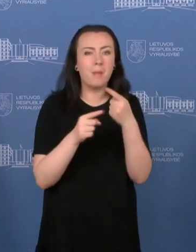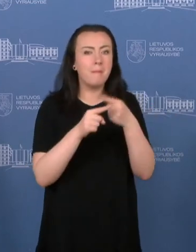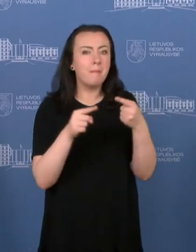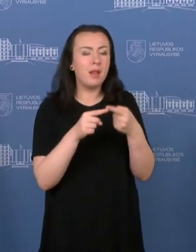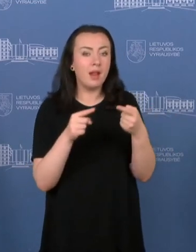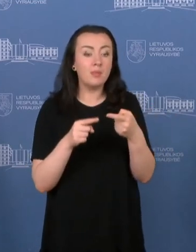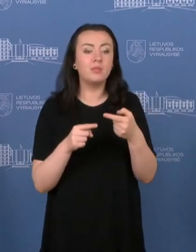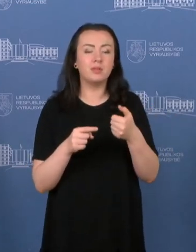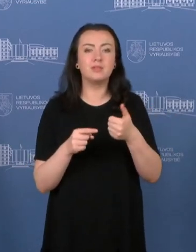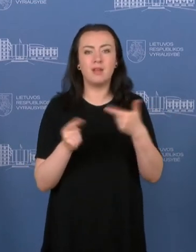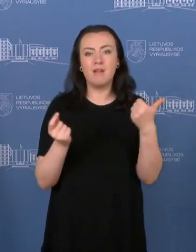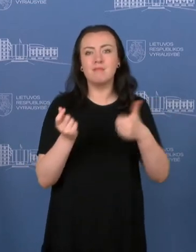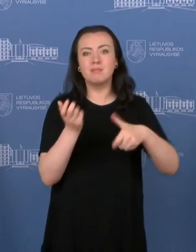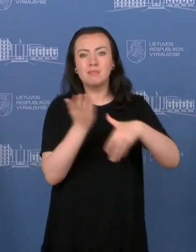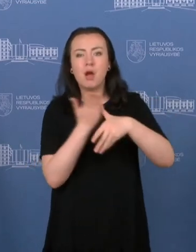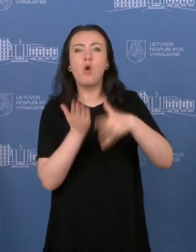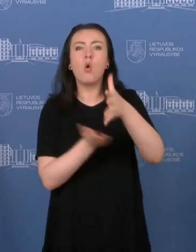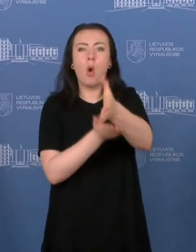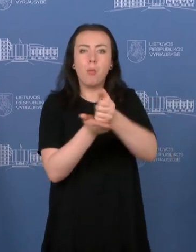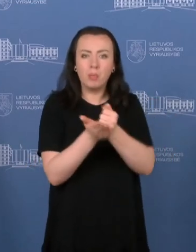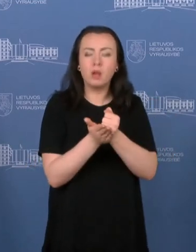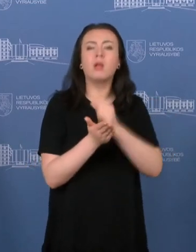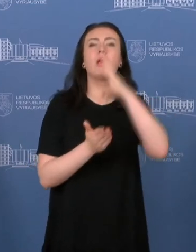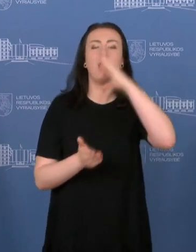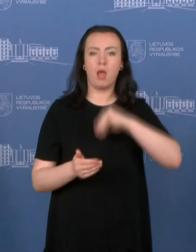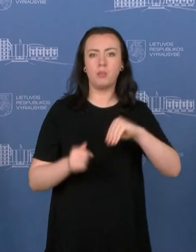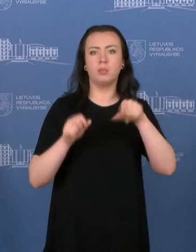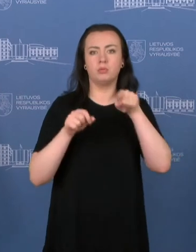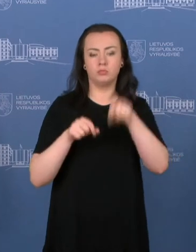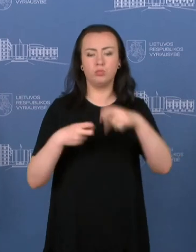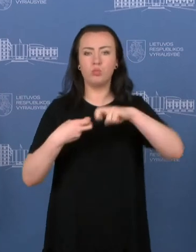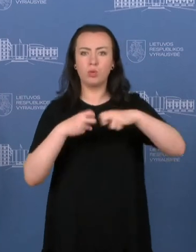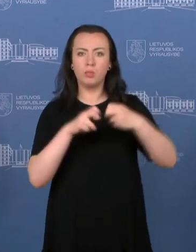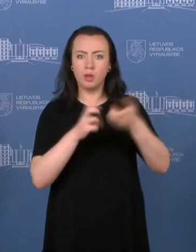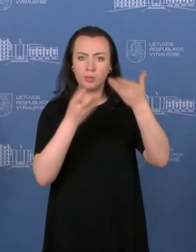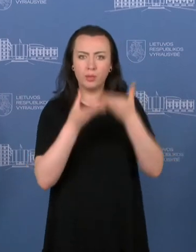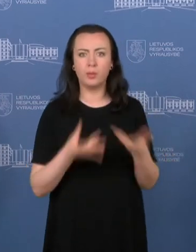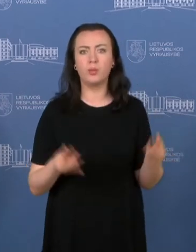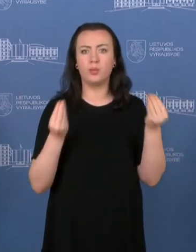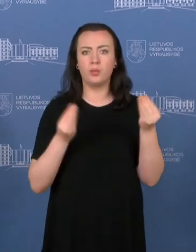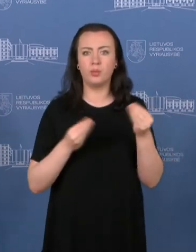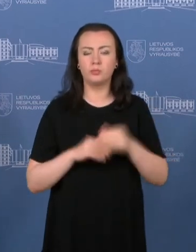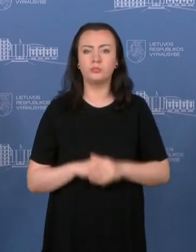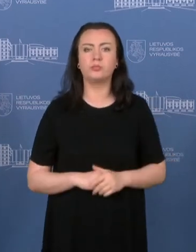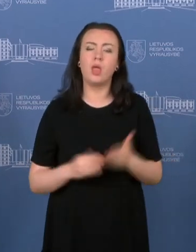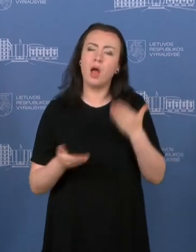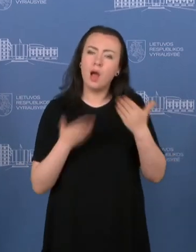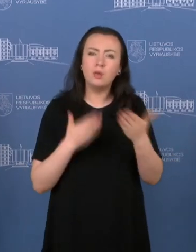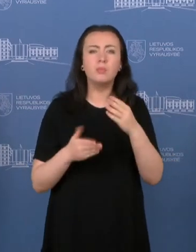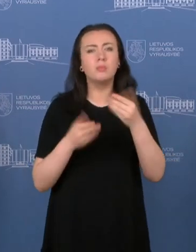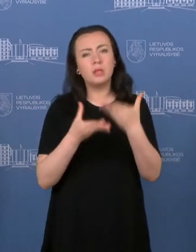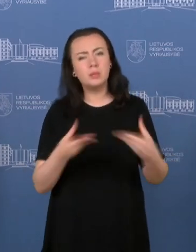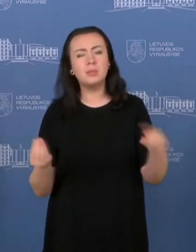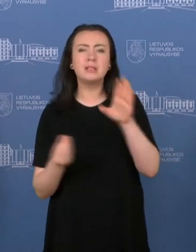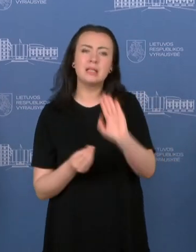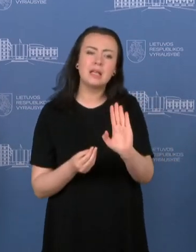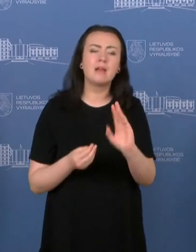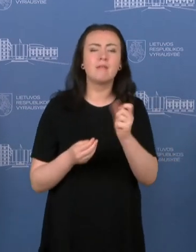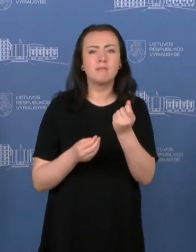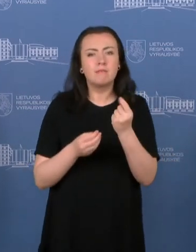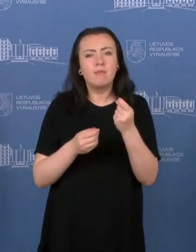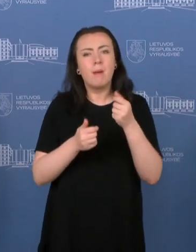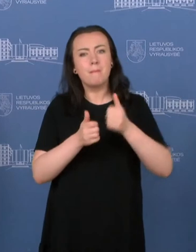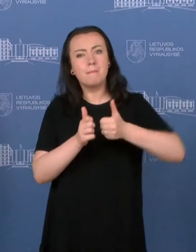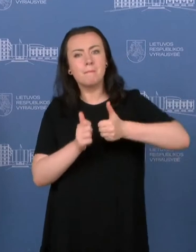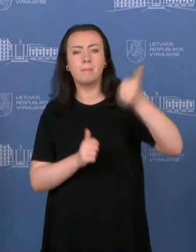kurių pagalba tik kompleksiškai galėtume išspręsti šią problemą arba bent jau eiti tos strategijos